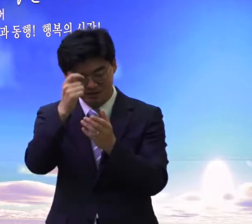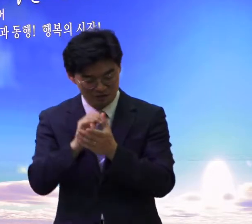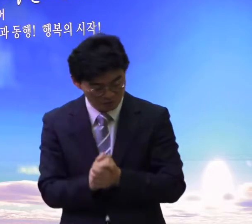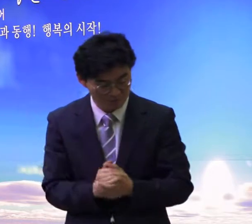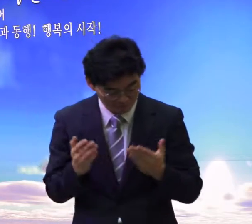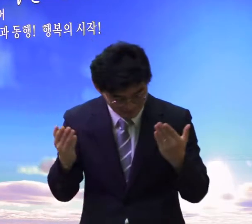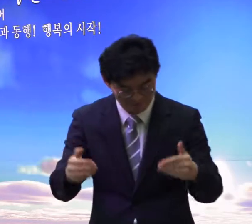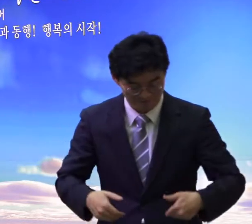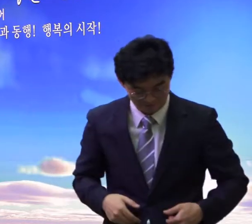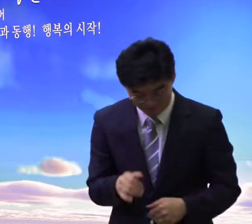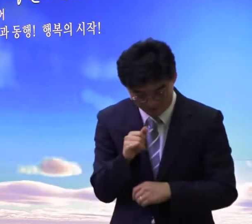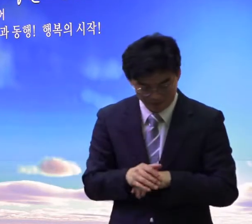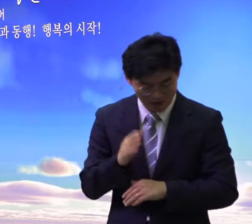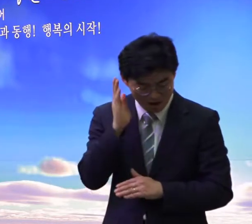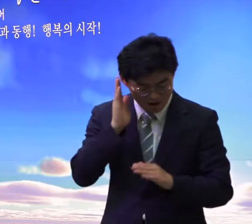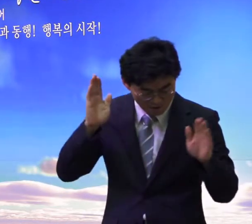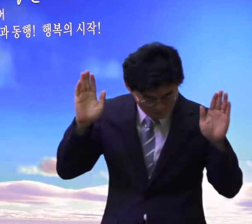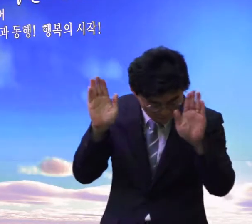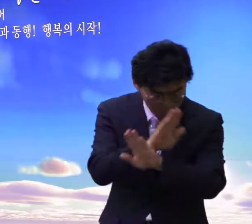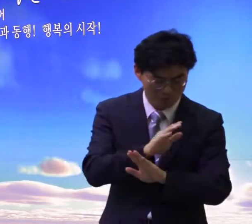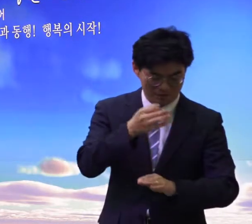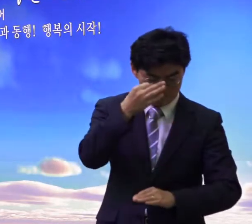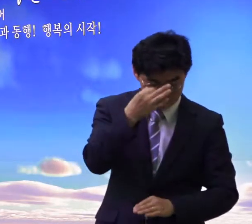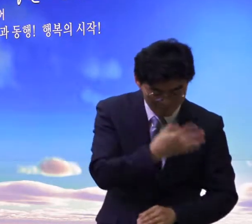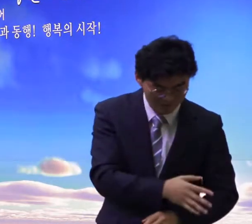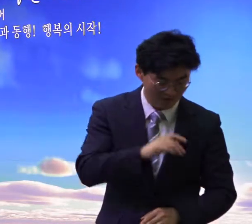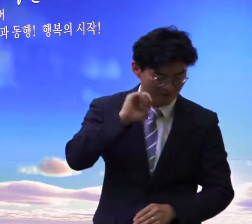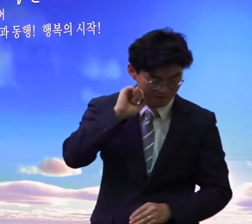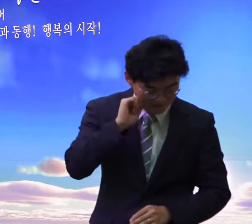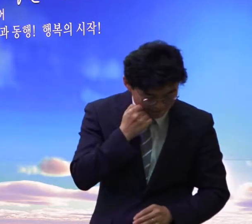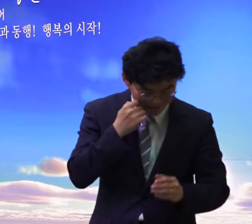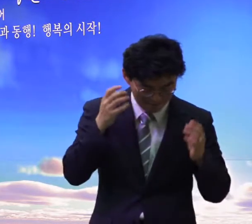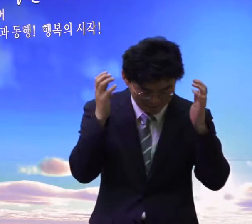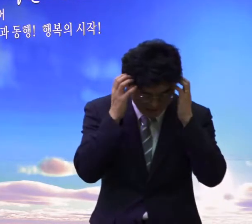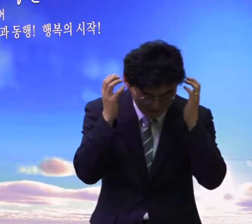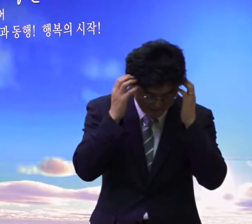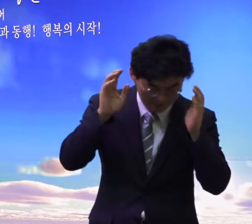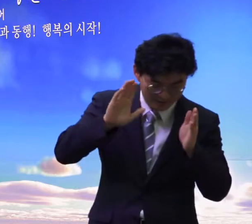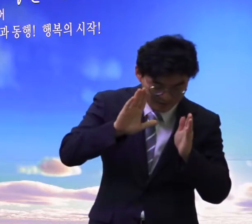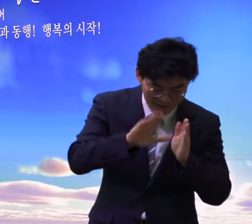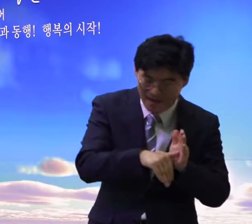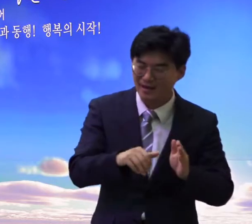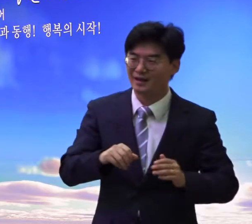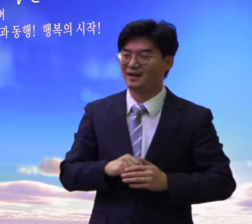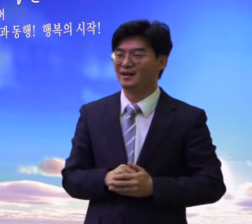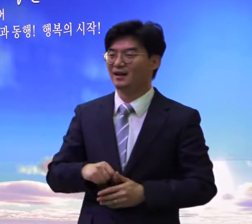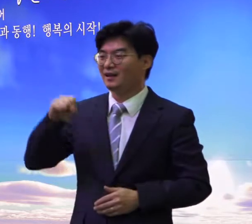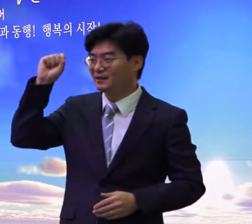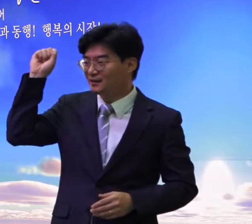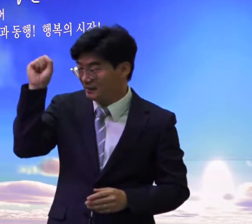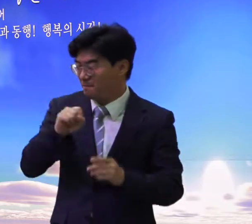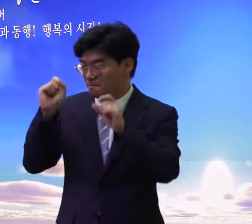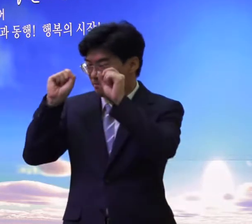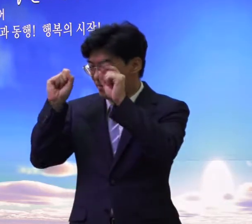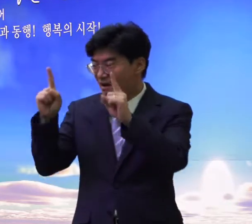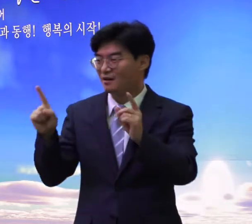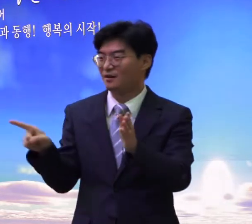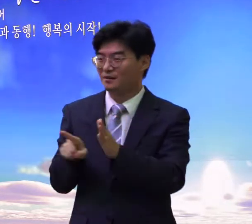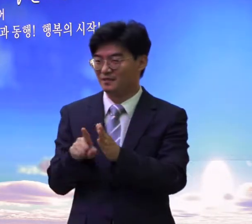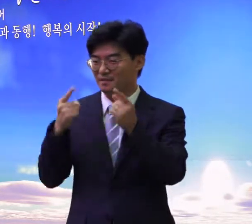어두울 때일수록 힘들 때일수록 영혼의 새벽을 깨우는 결단이 필요합니다. 하나님께 그 결단과 믿음을